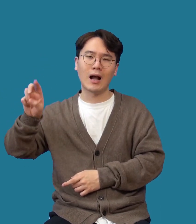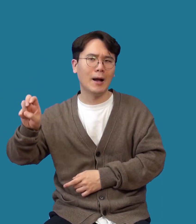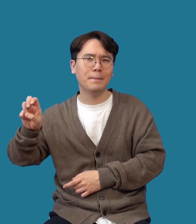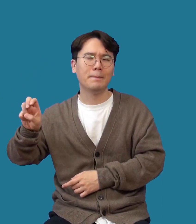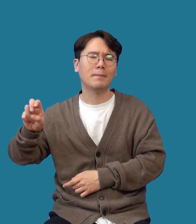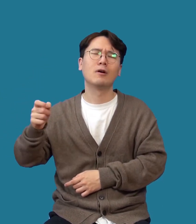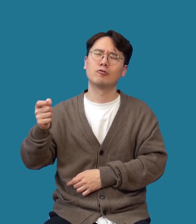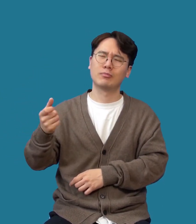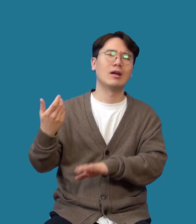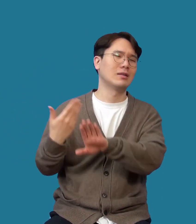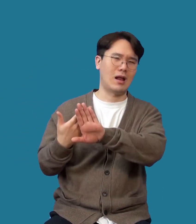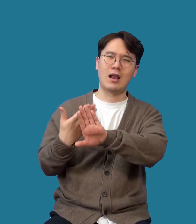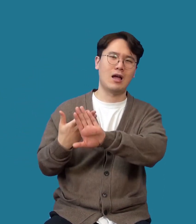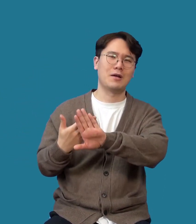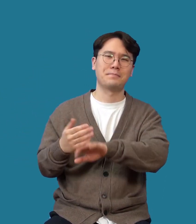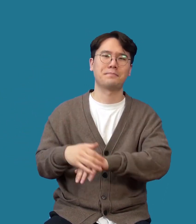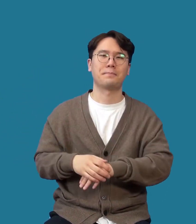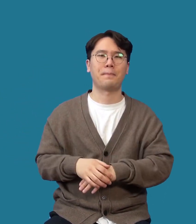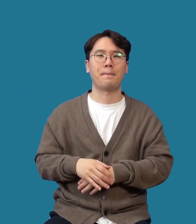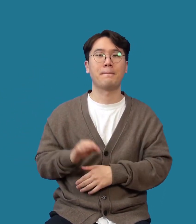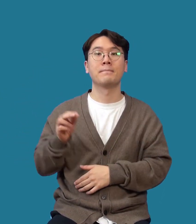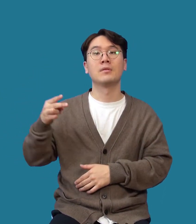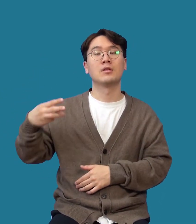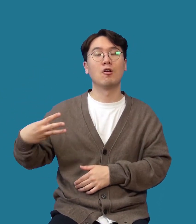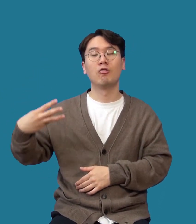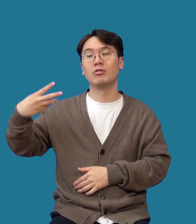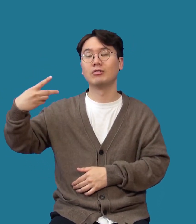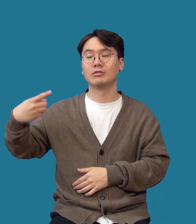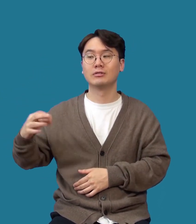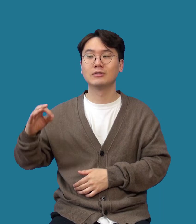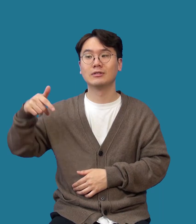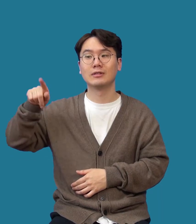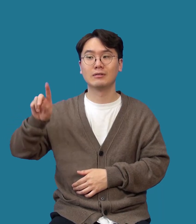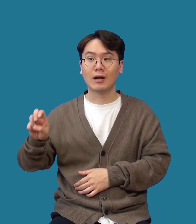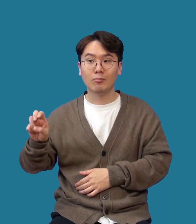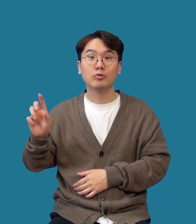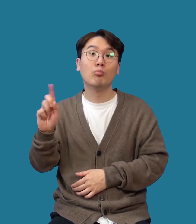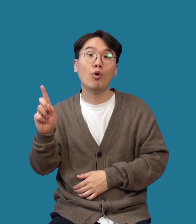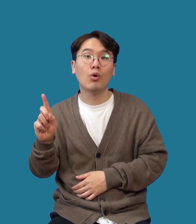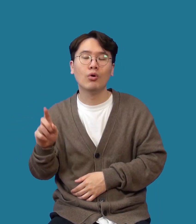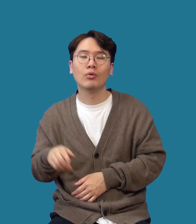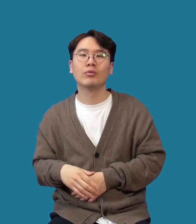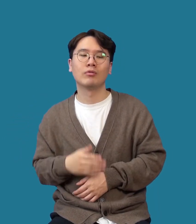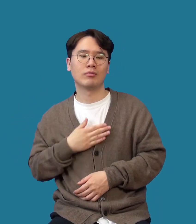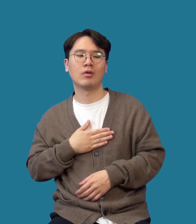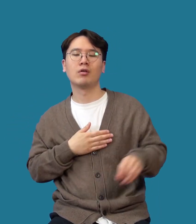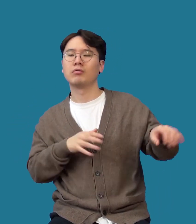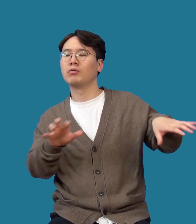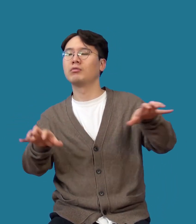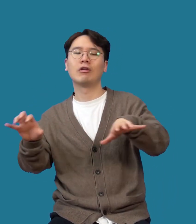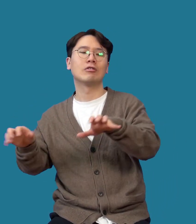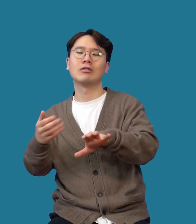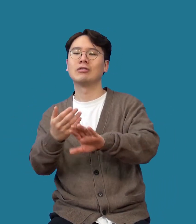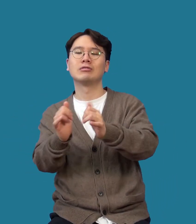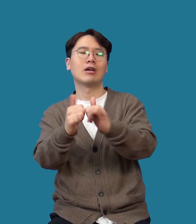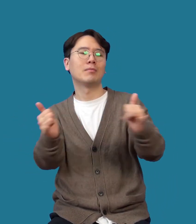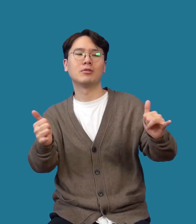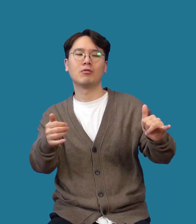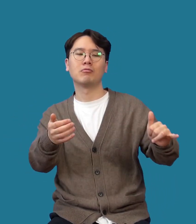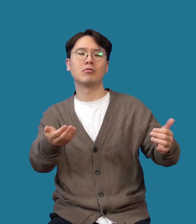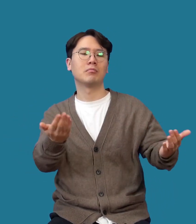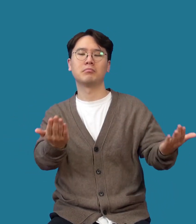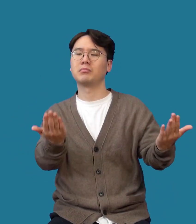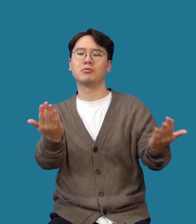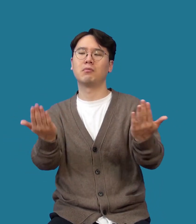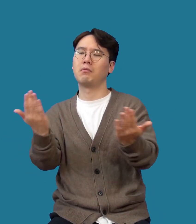다릅니다. 열등감은 옆에 있는 사람들하고 비교해 보면서 가지게 되는 것이 열등감 아닙니까?